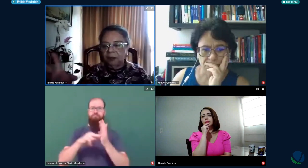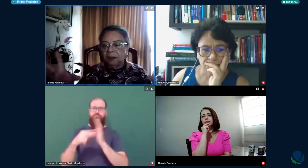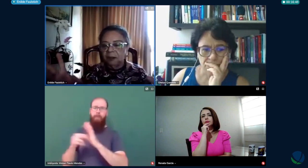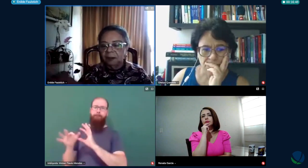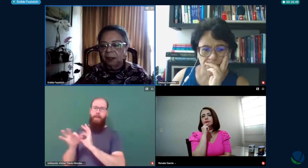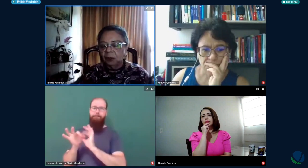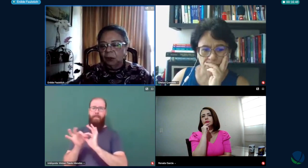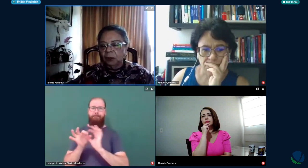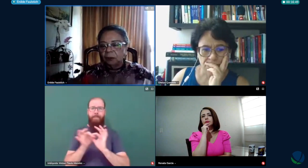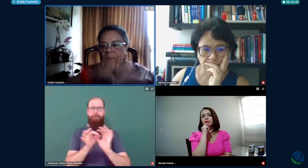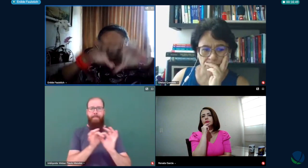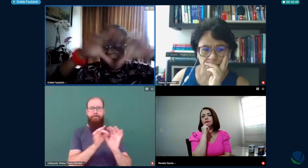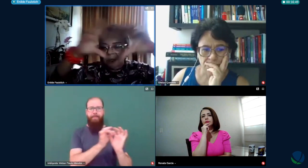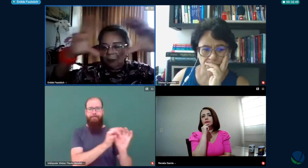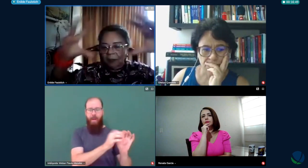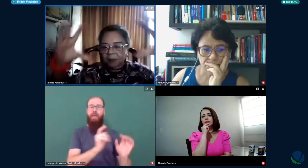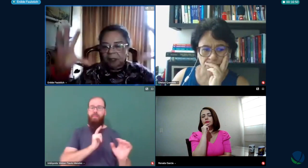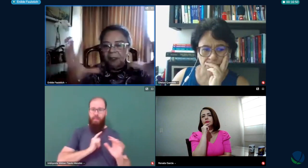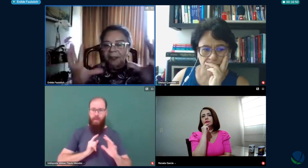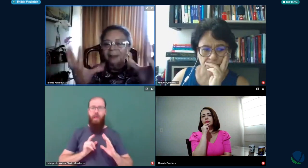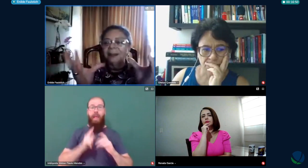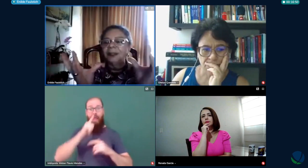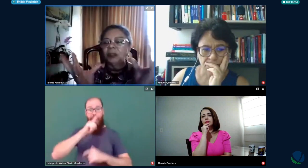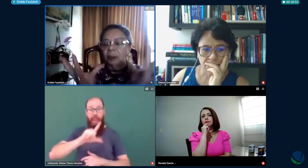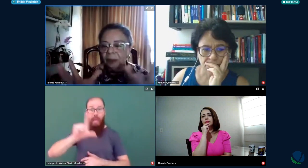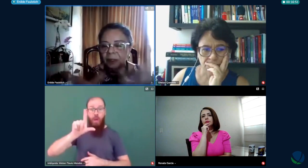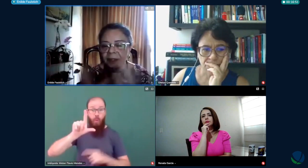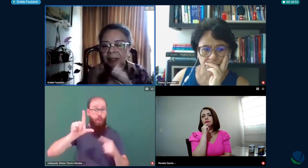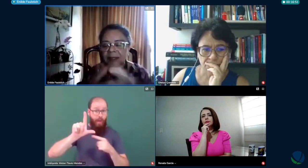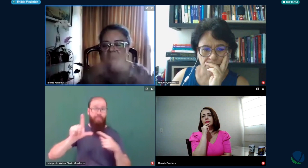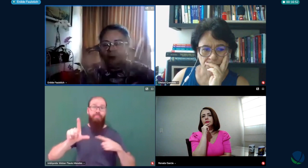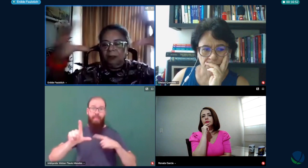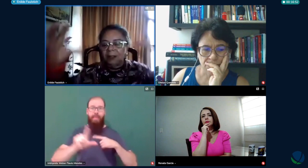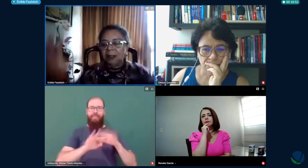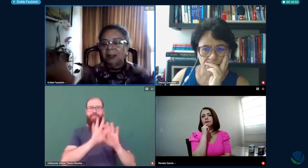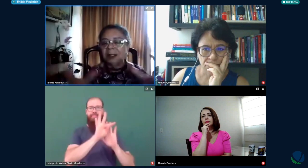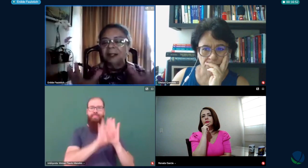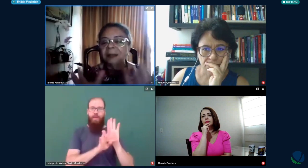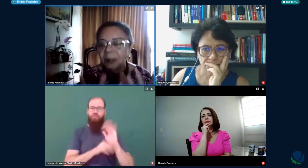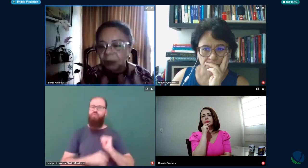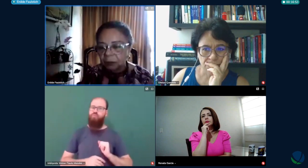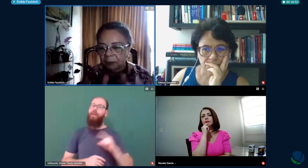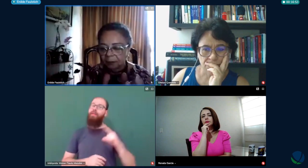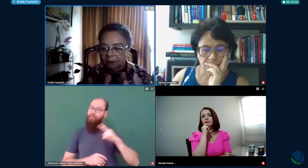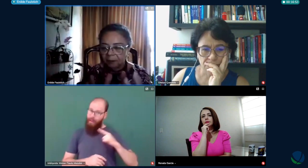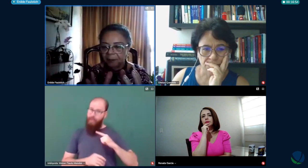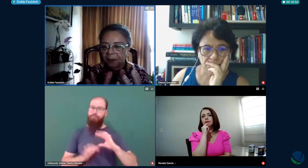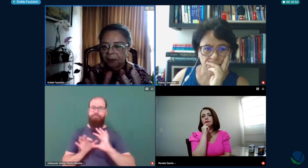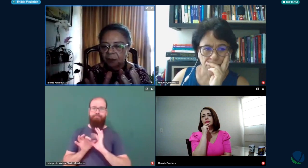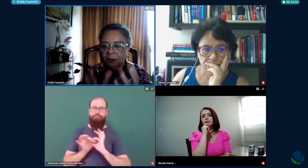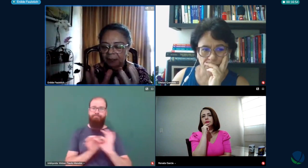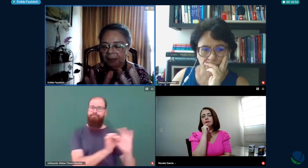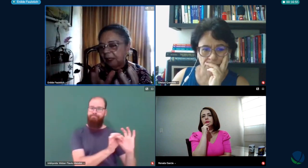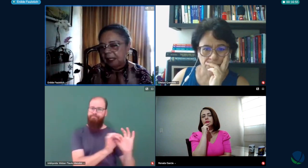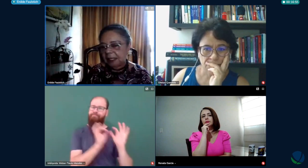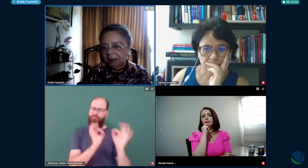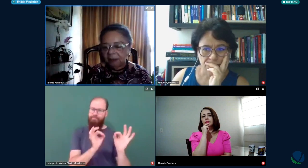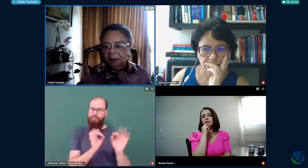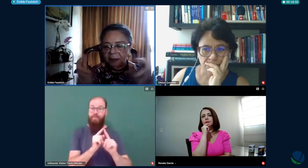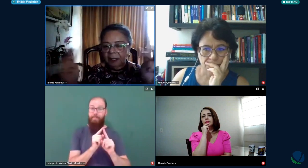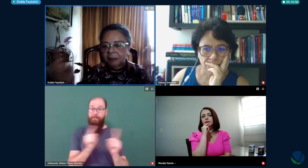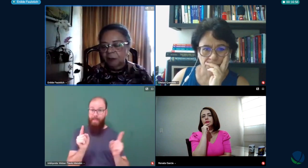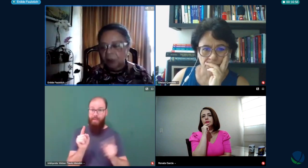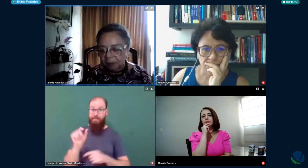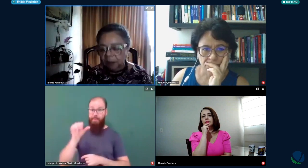direitinho. Tem todo, é uma língua que tem texto. A língua de sinais é uma língua que tem texto. Só que ela é